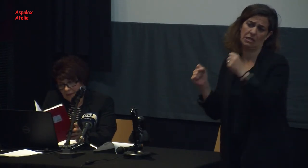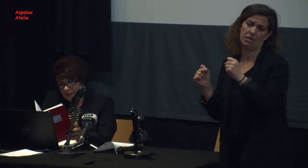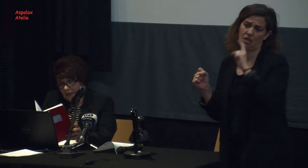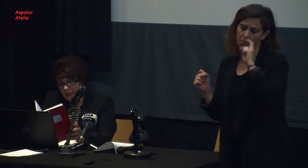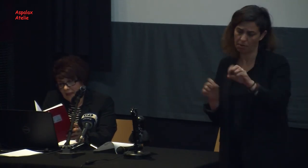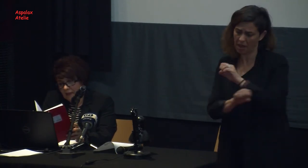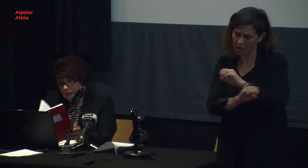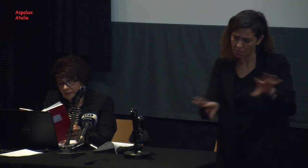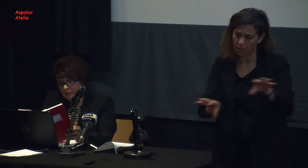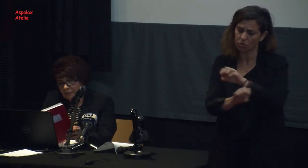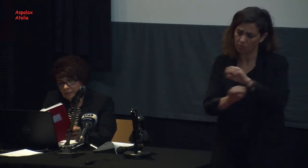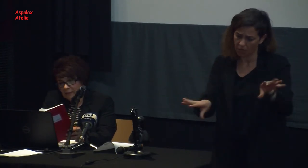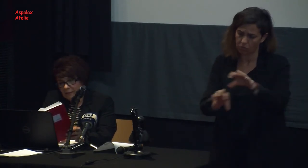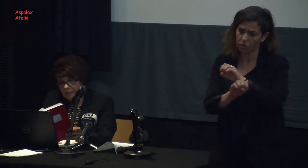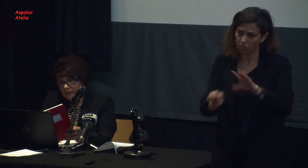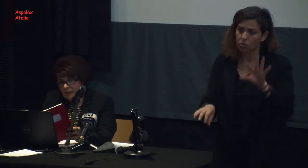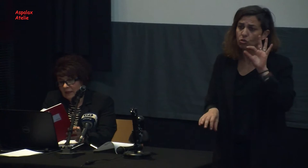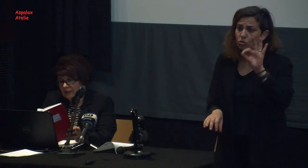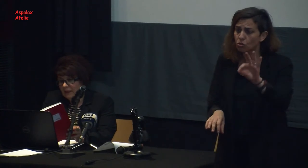και